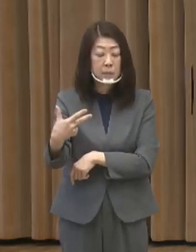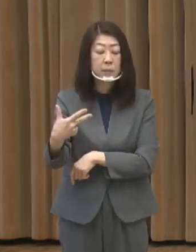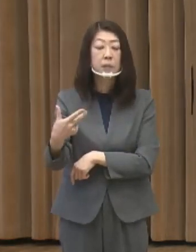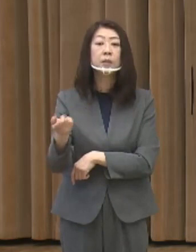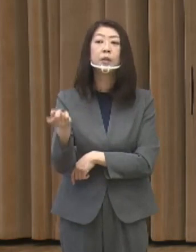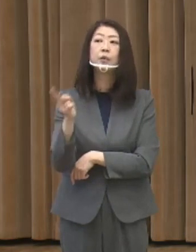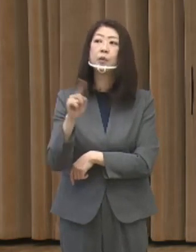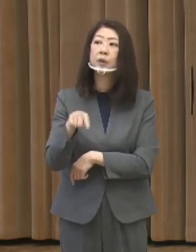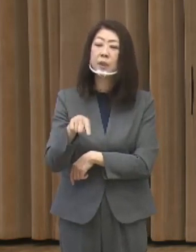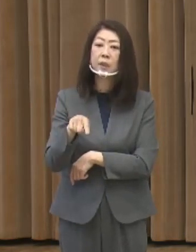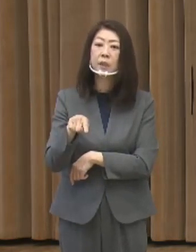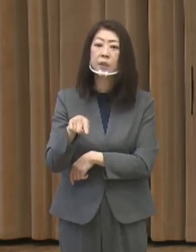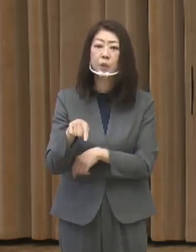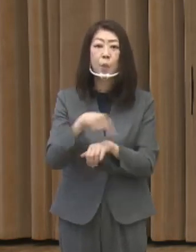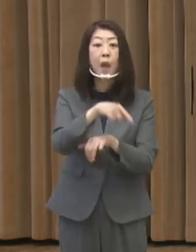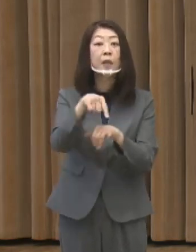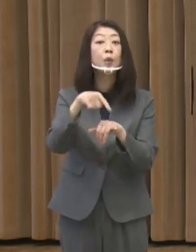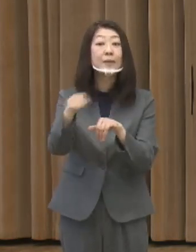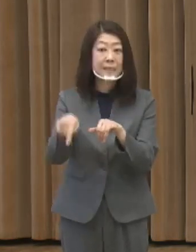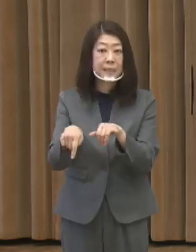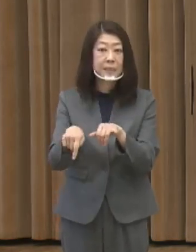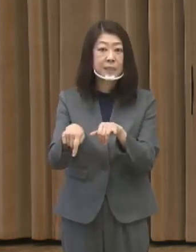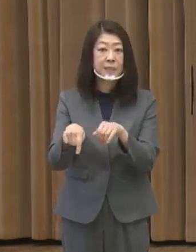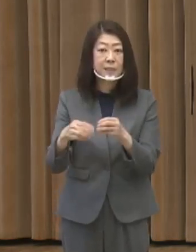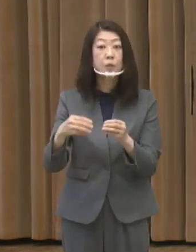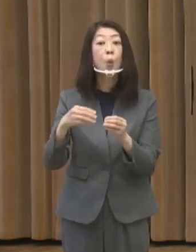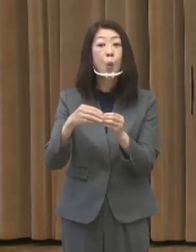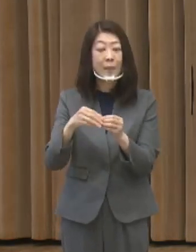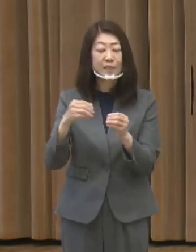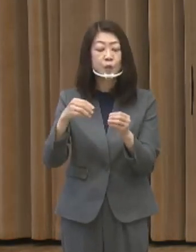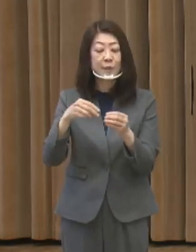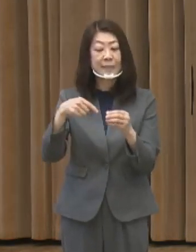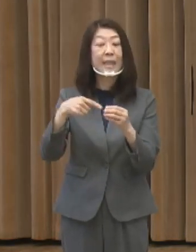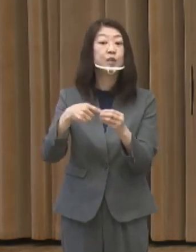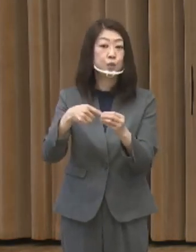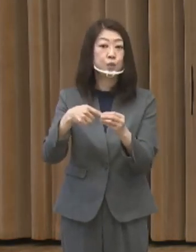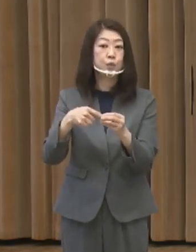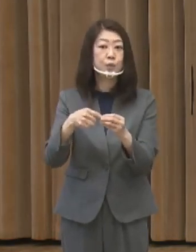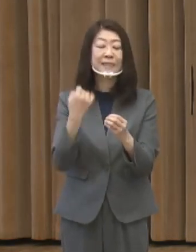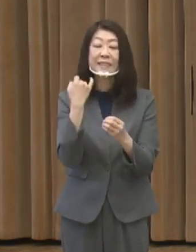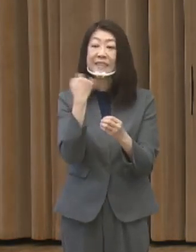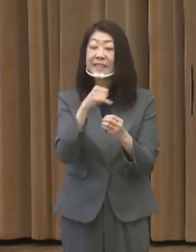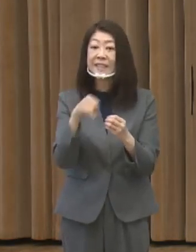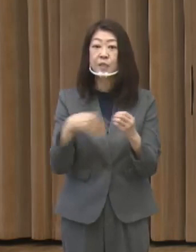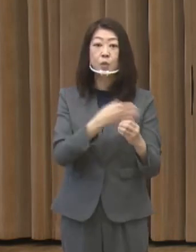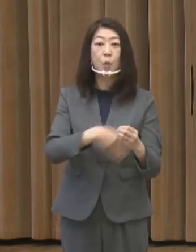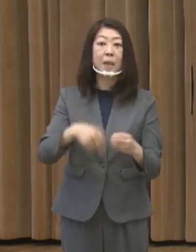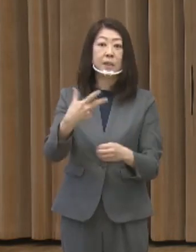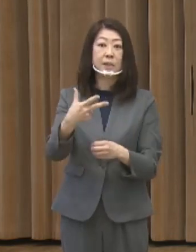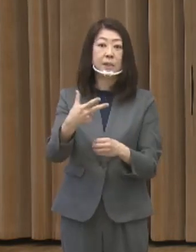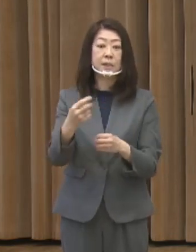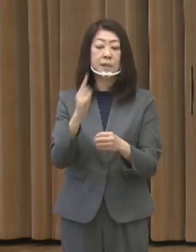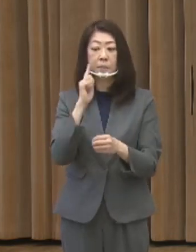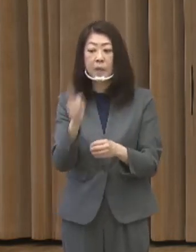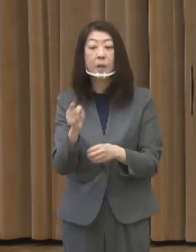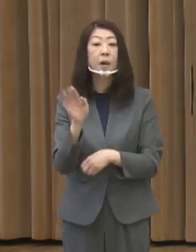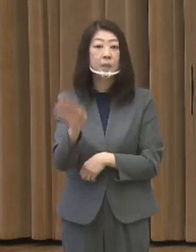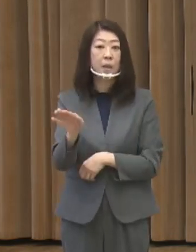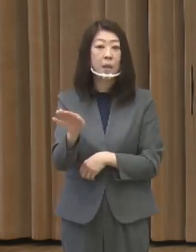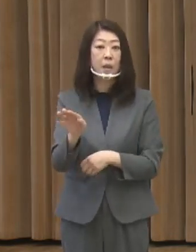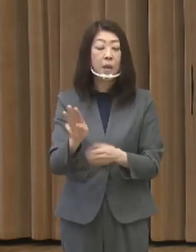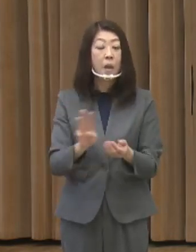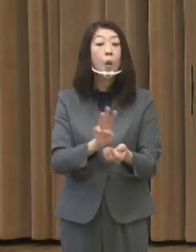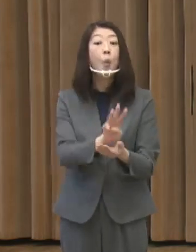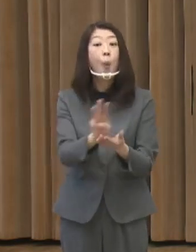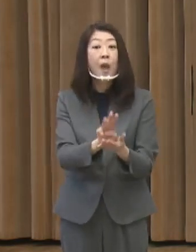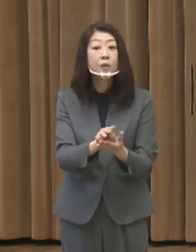には、栃木県那須塩原市で発生が報告されていて、ですね、ワクチンがすでに接種された農場で